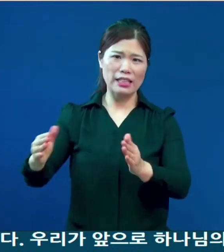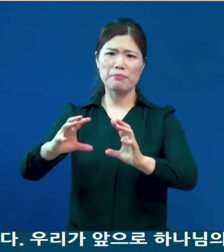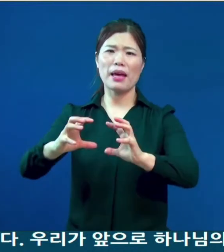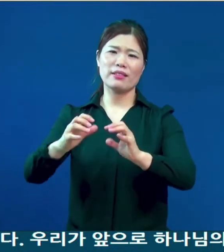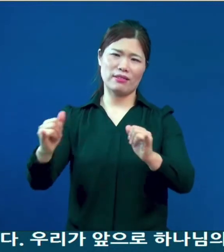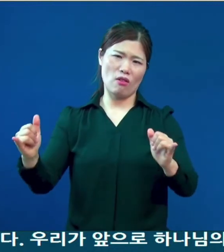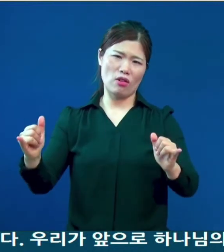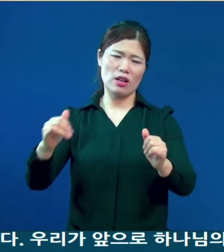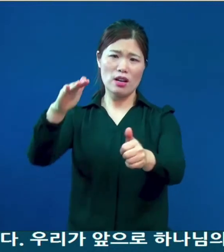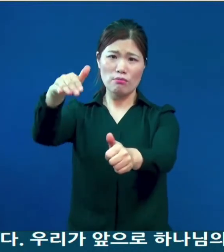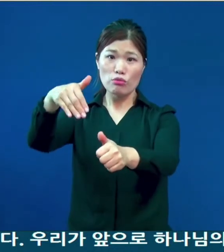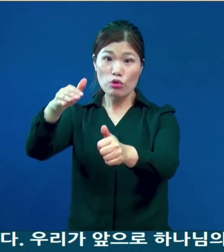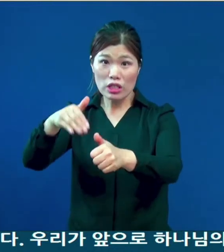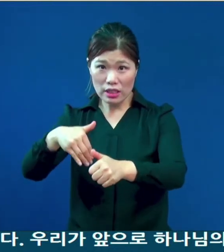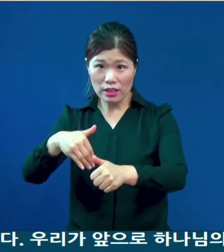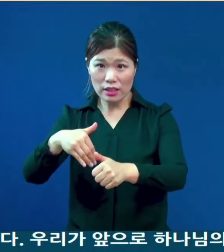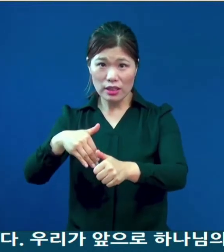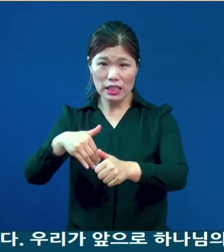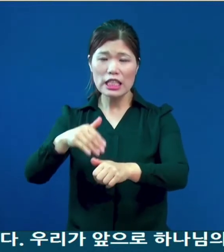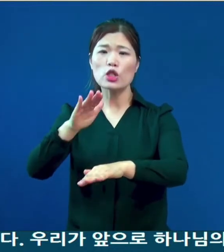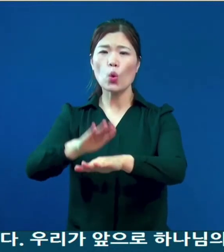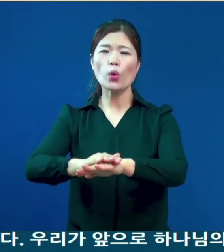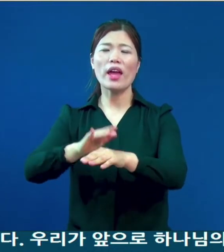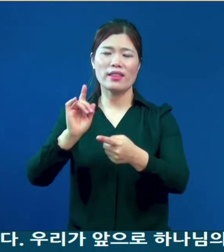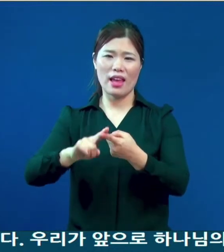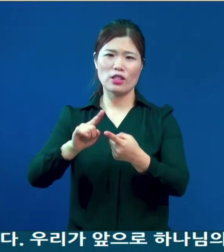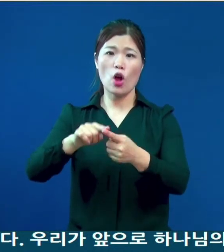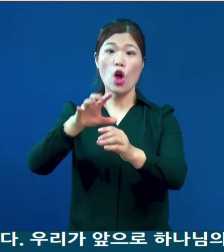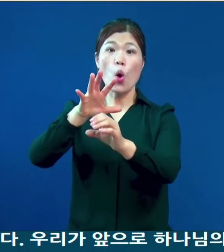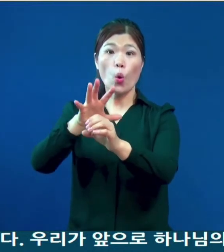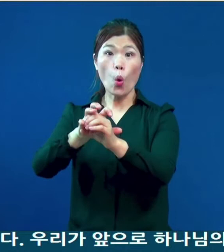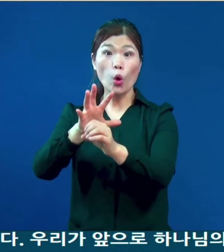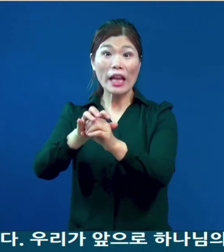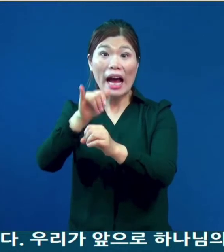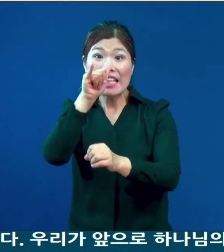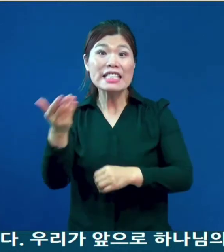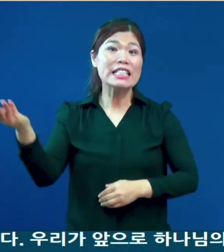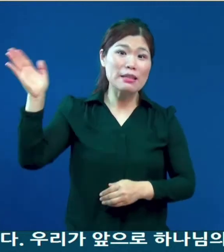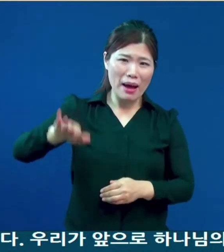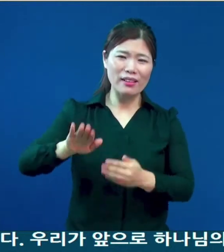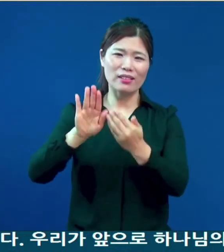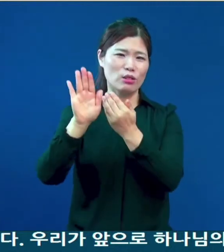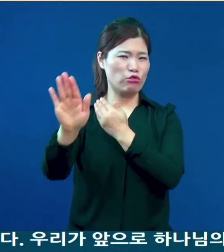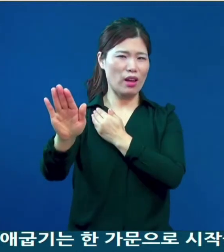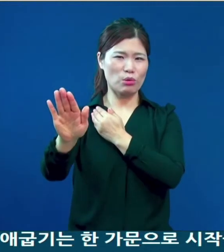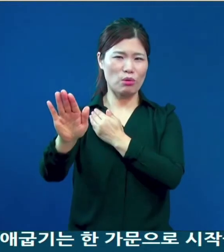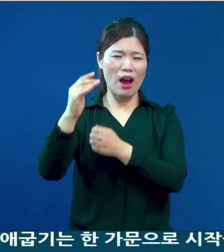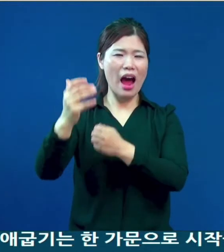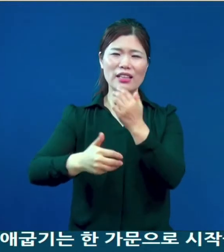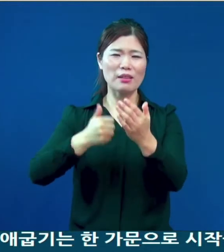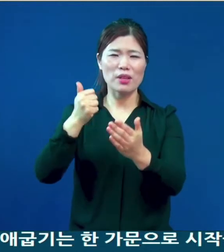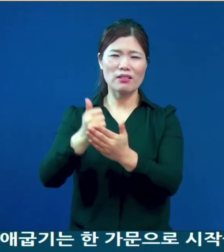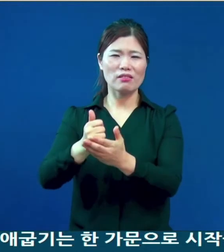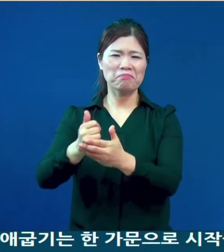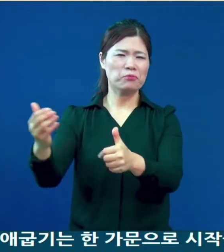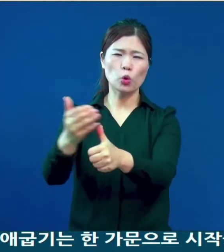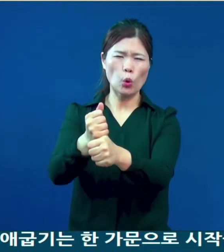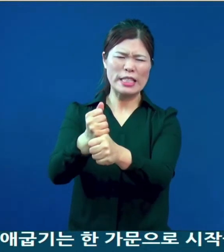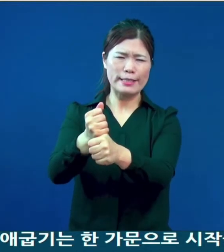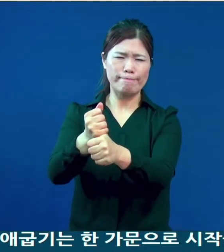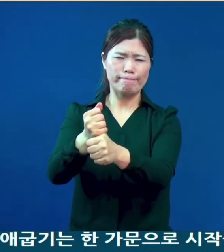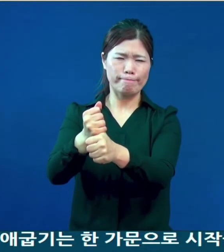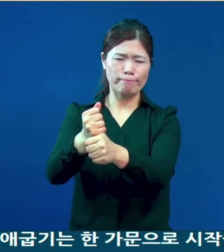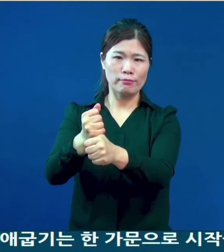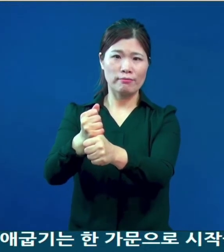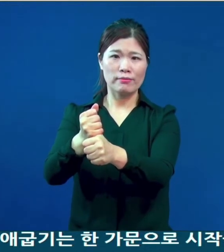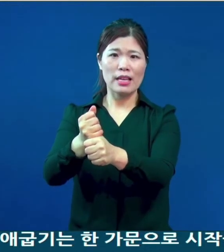거룩한 손을 코로나 이후에도 놓지 않으신다. 우리는 상황에 흔들리지 말고